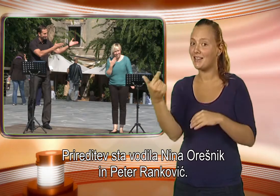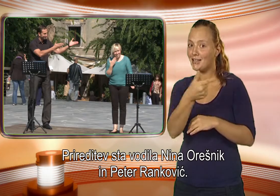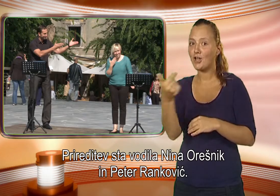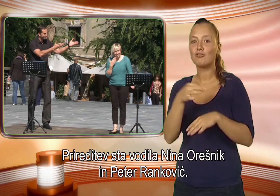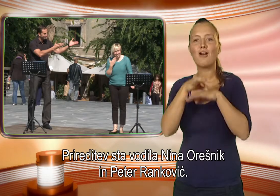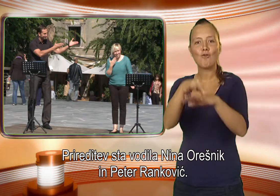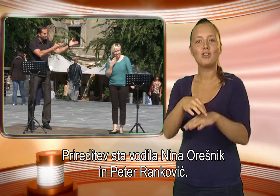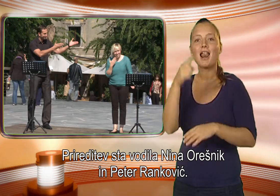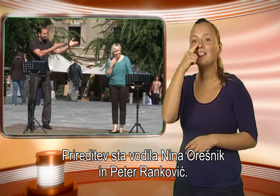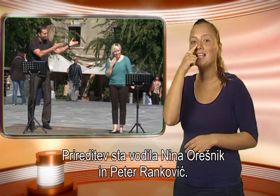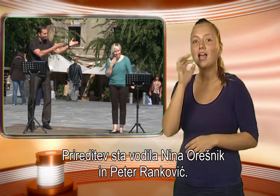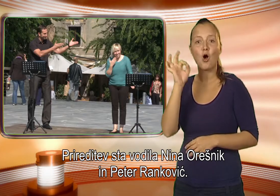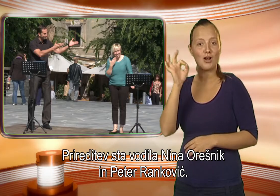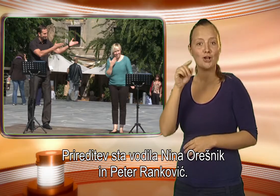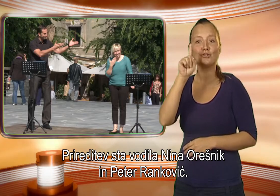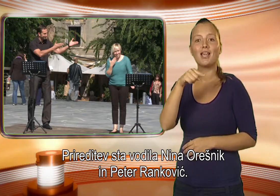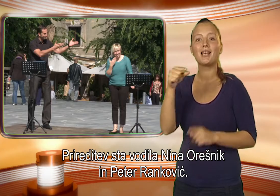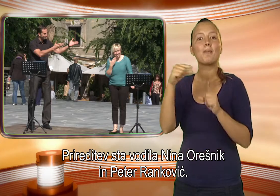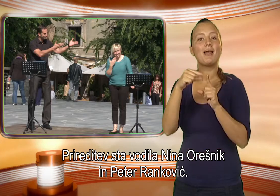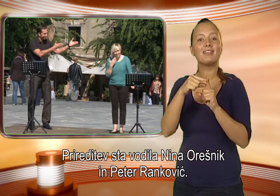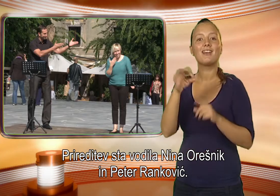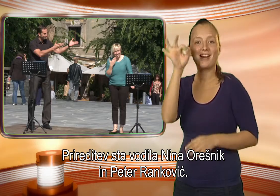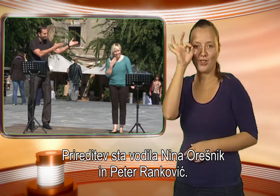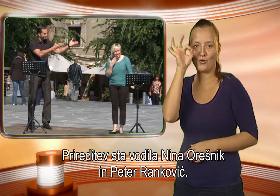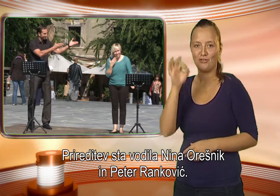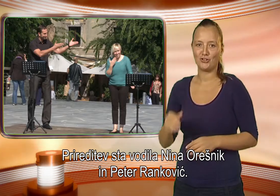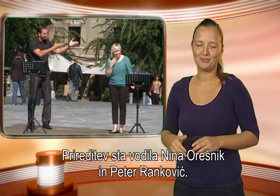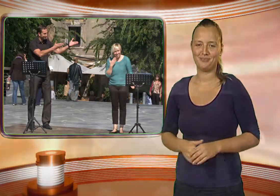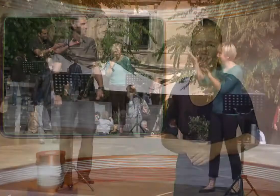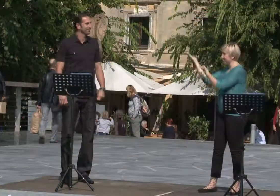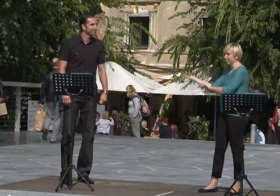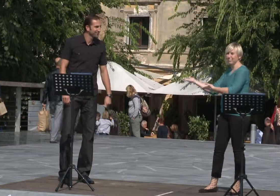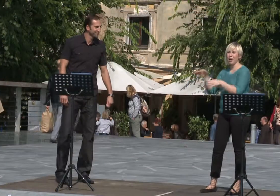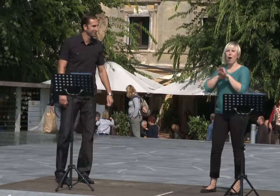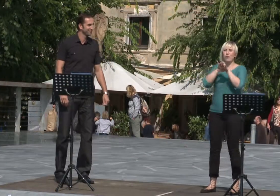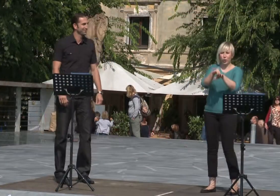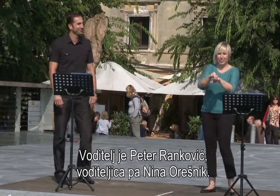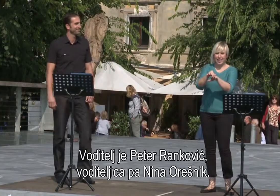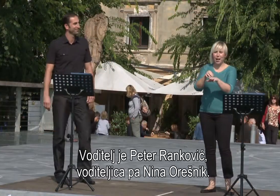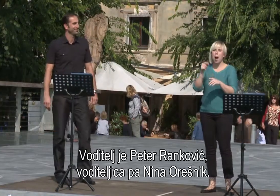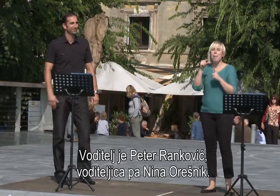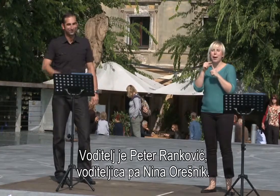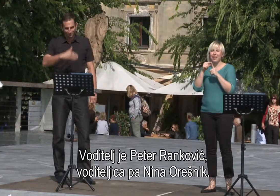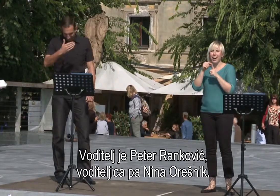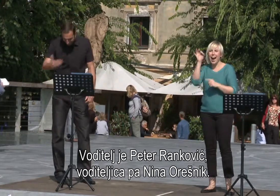Prireditev sta vodila Nina Orešnik in Peter Rankovič. Predstavila, to je voditelj